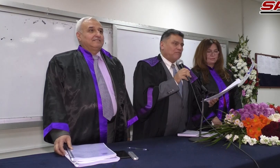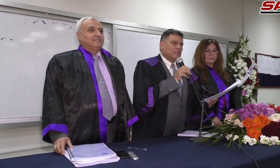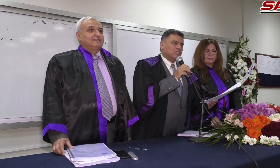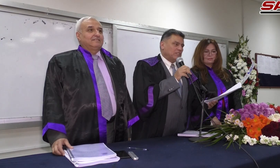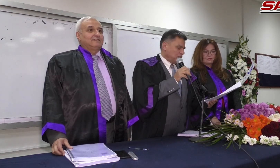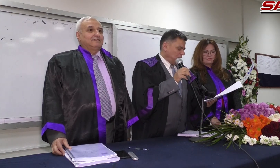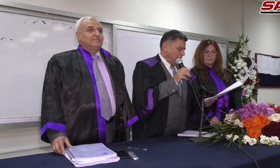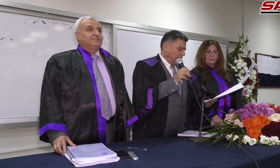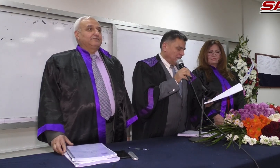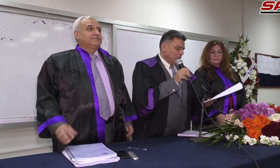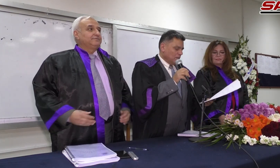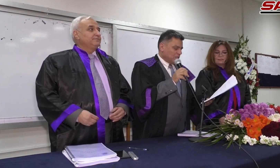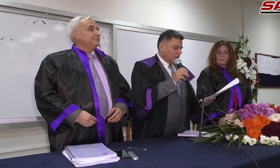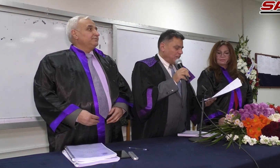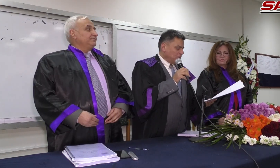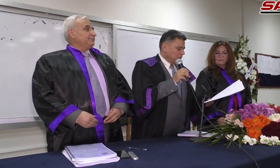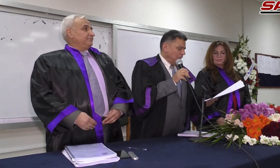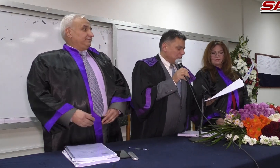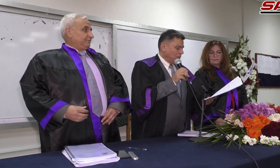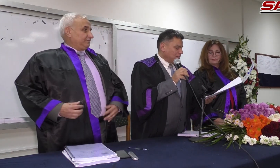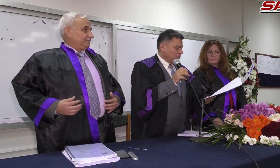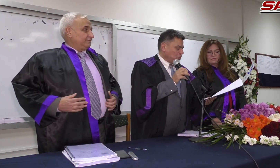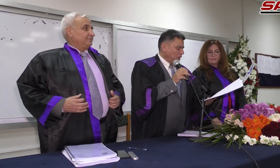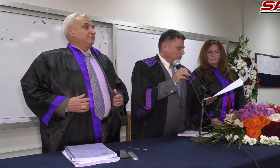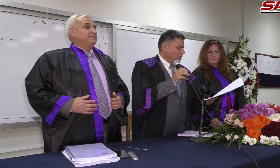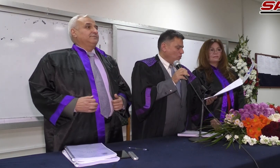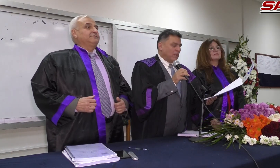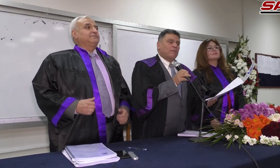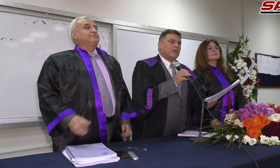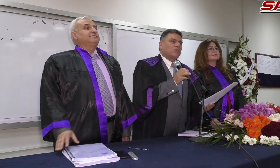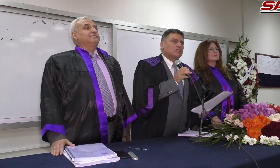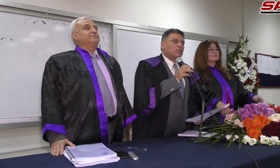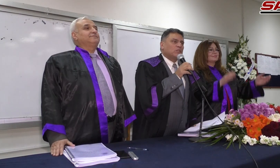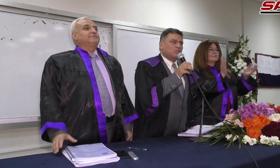في الإرشاد الاجتماعي بتقدير امتياز مع مرتبة الشرف وعلاقة الدراسة.